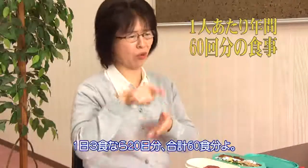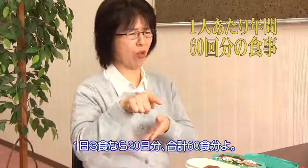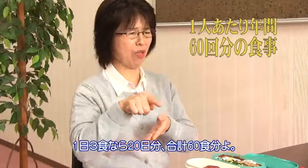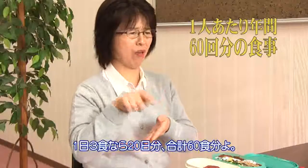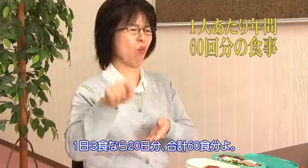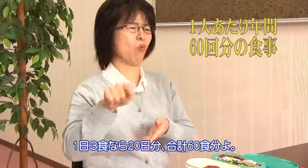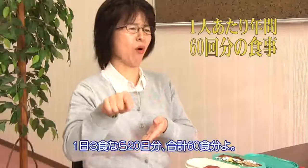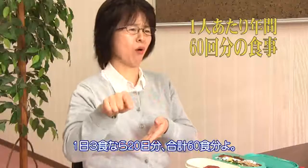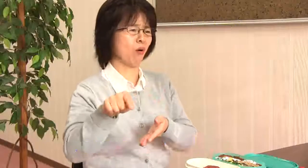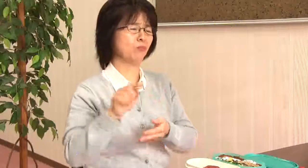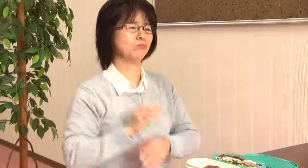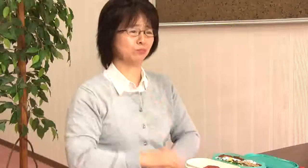60食分